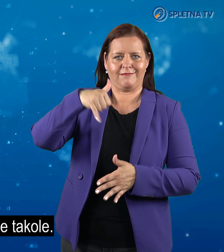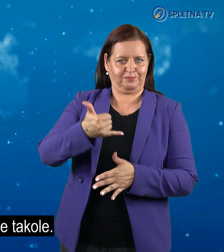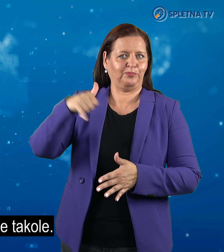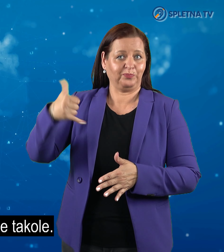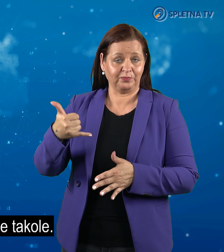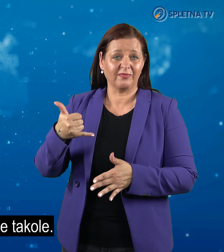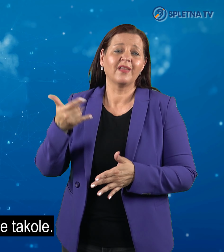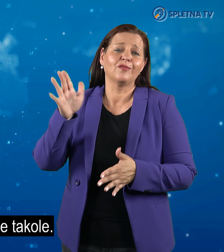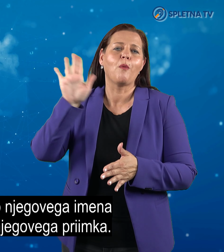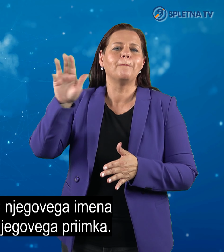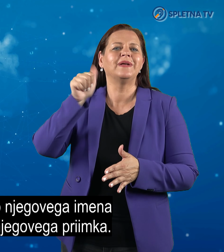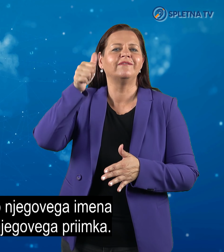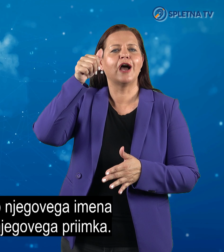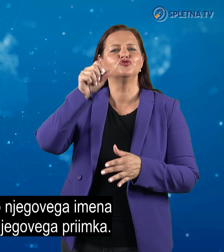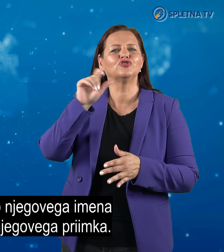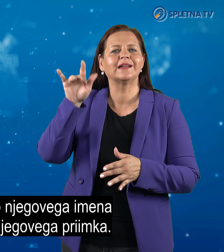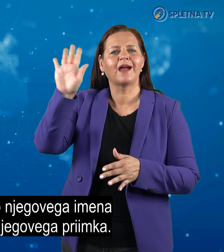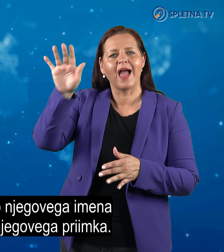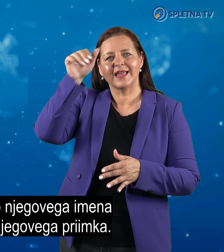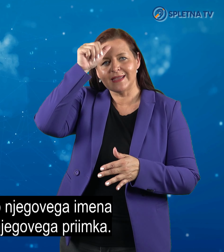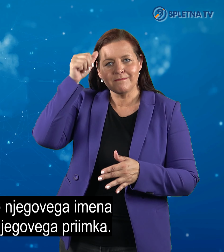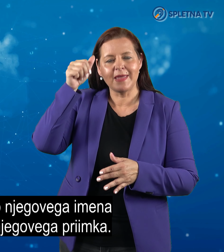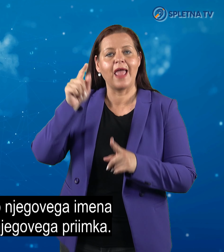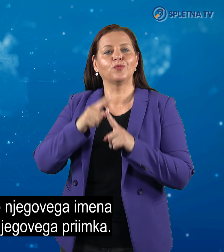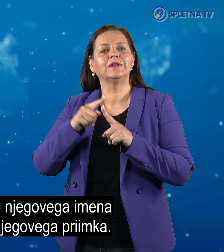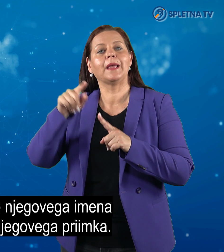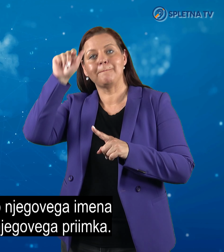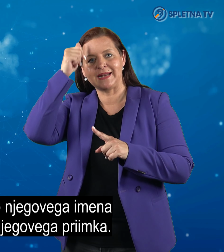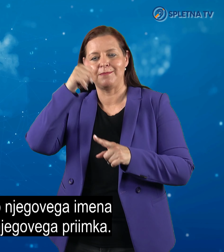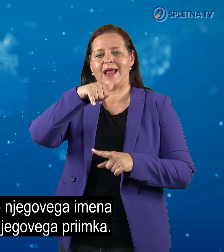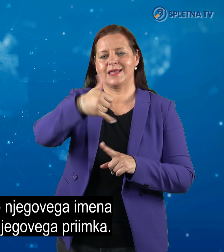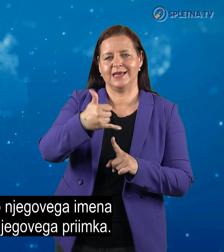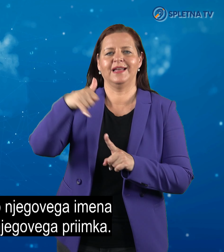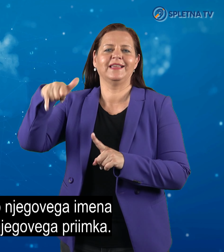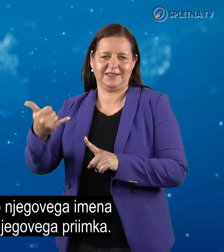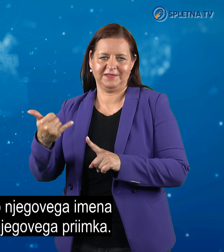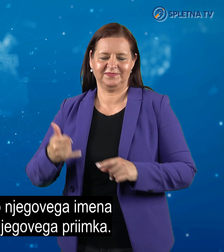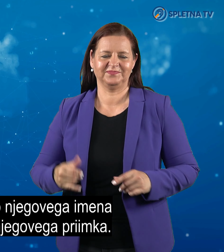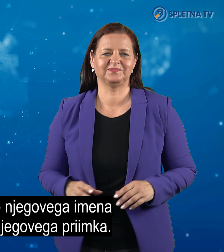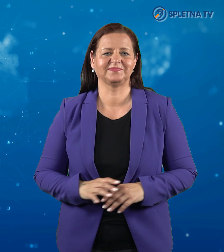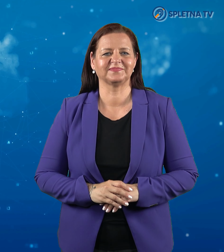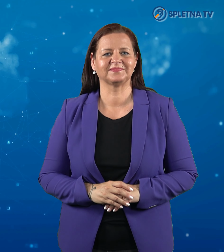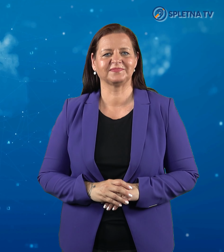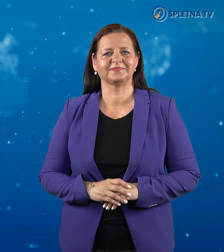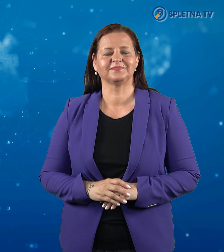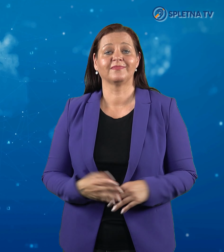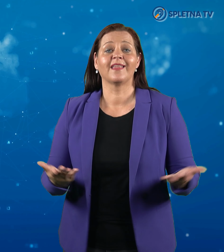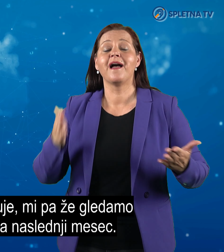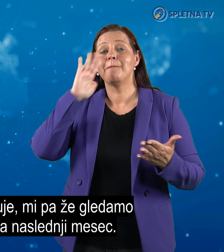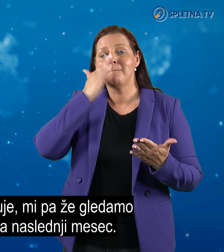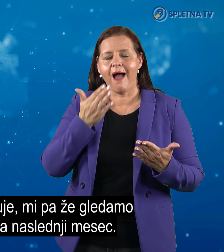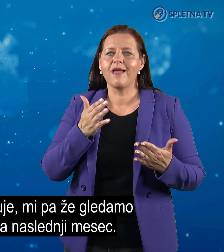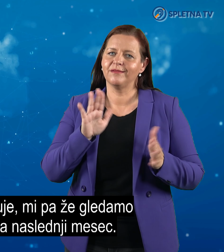Kreta se takole. Gre za prvo črko njegovega imena in za prvo črko njegovega priimka. Maj se